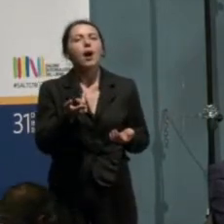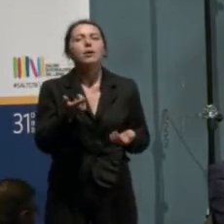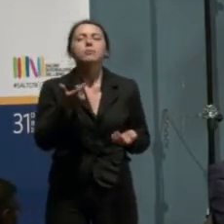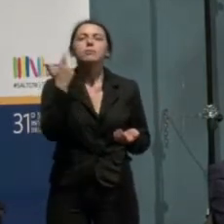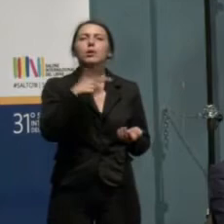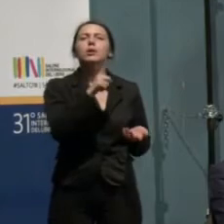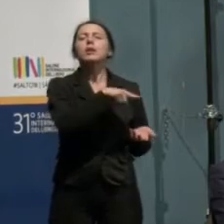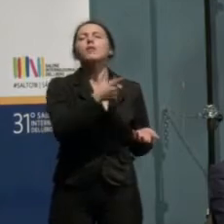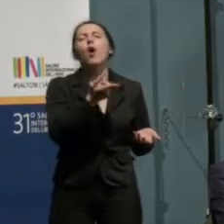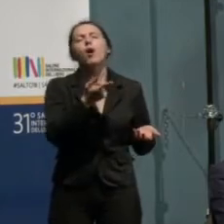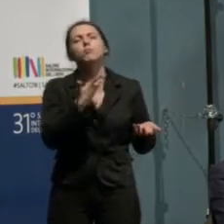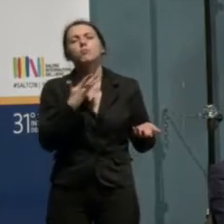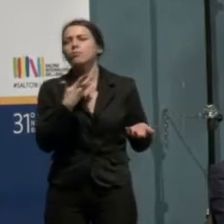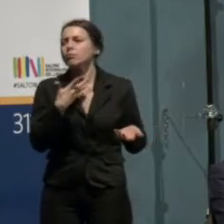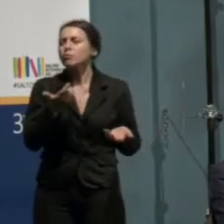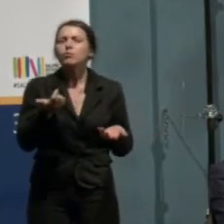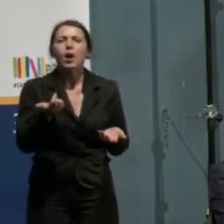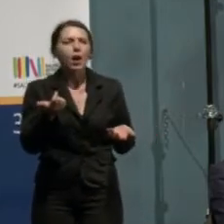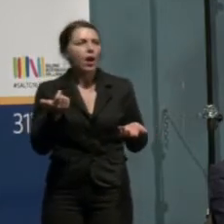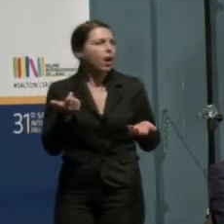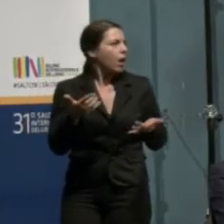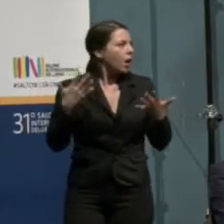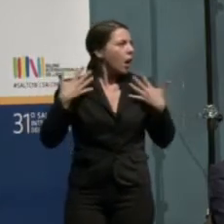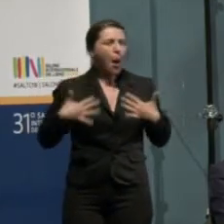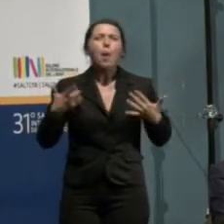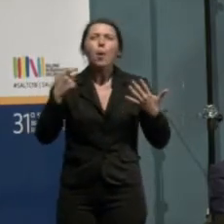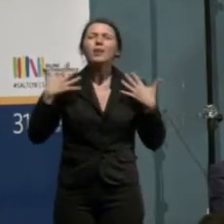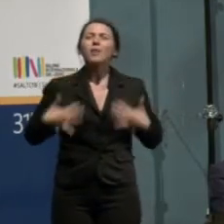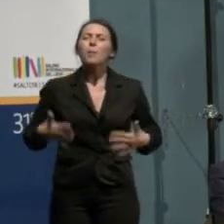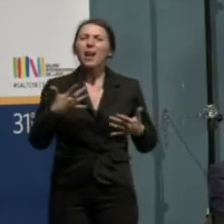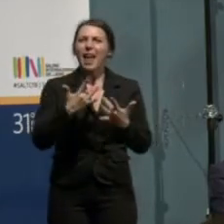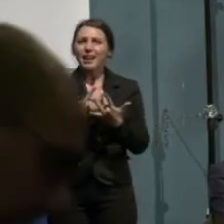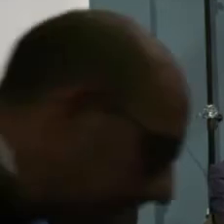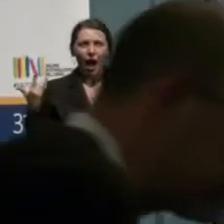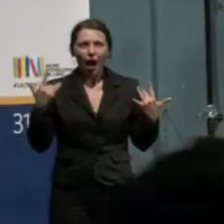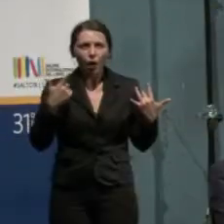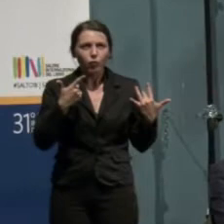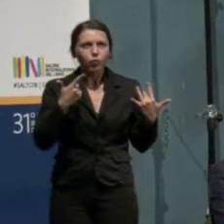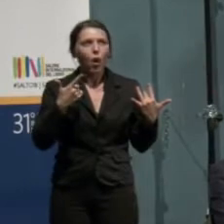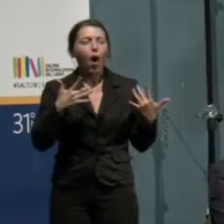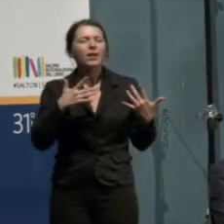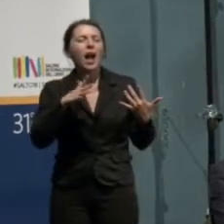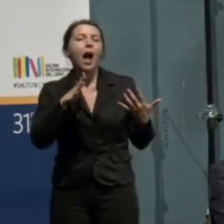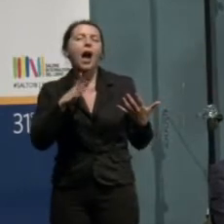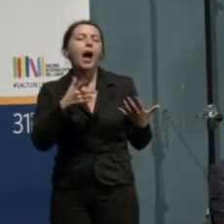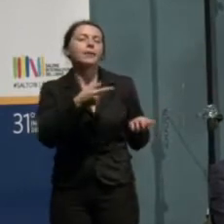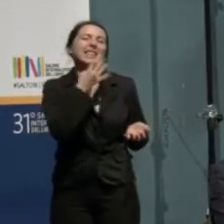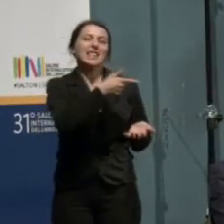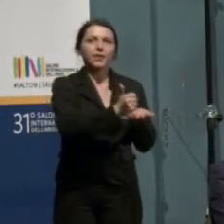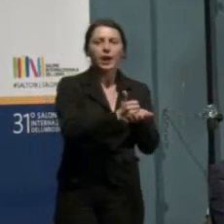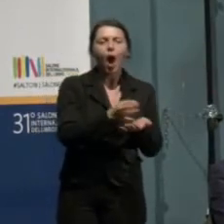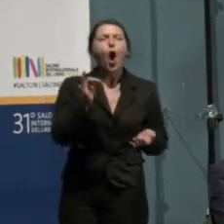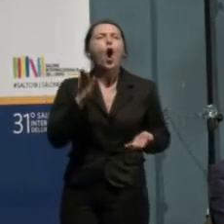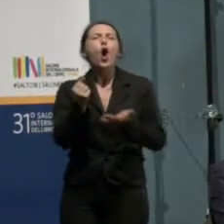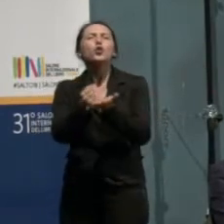ma io me lo ricordo nei giorni successivi e tra l'altro non ce l'aveva 10 ore piuttosto che esibendo i documenti